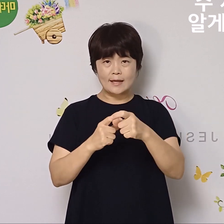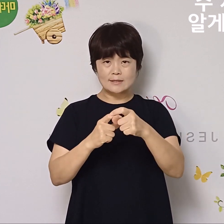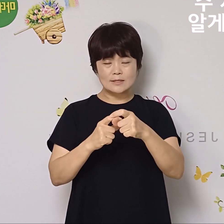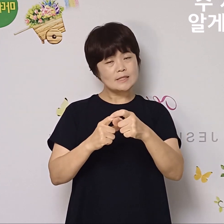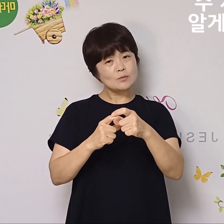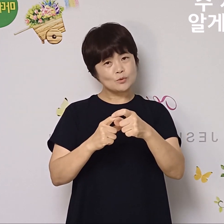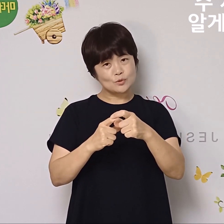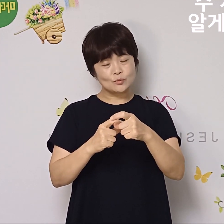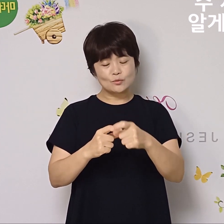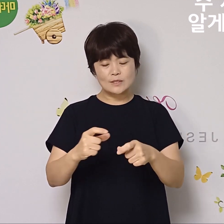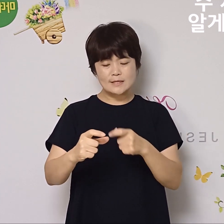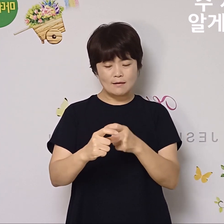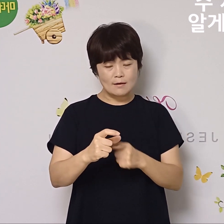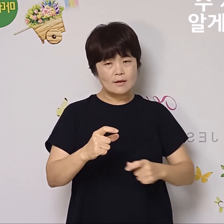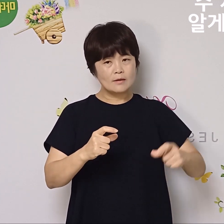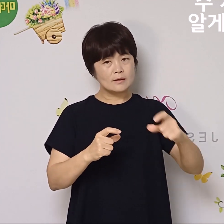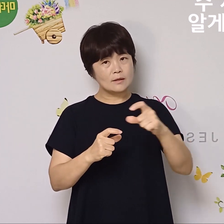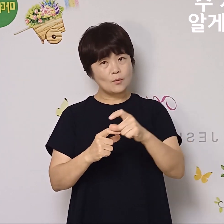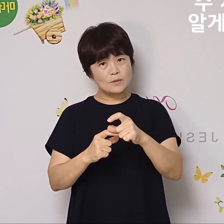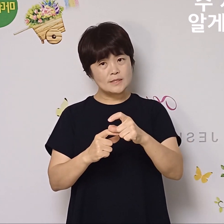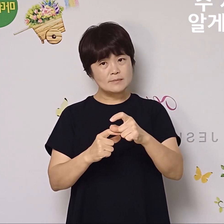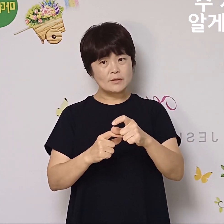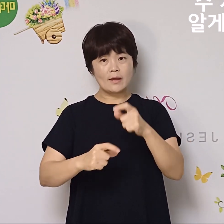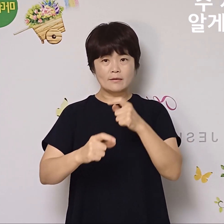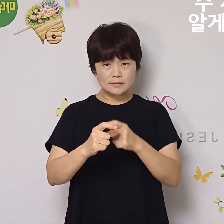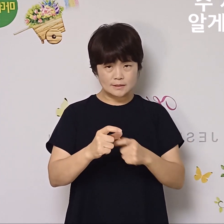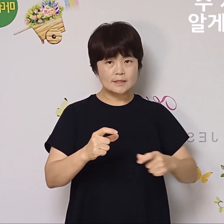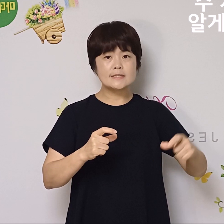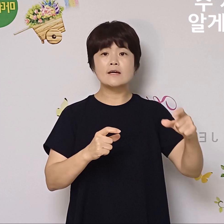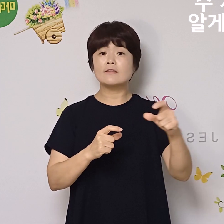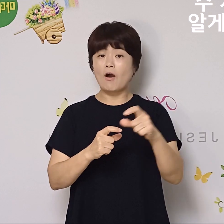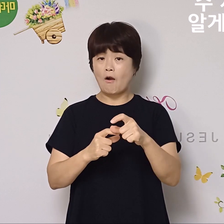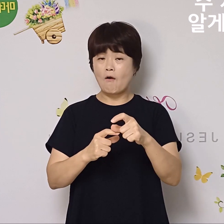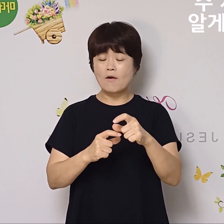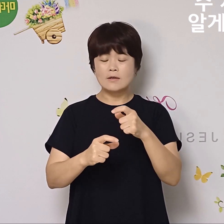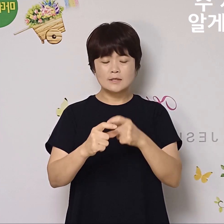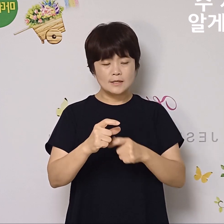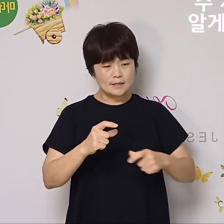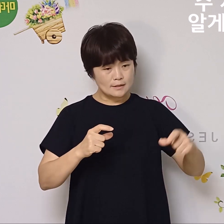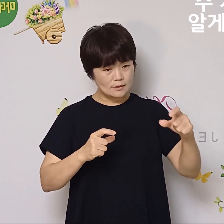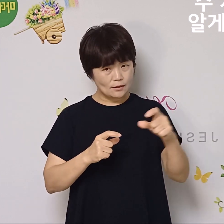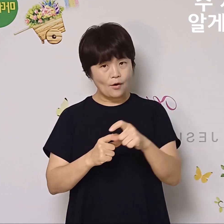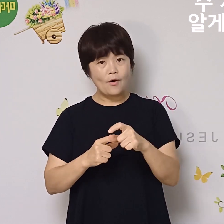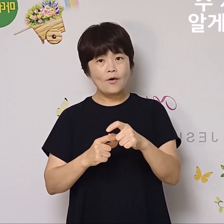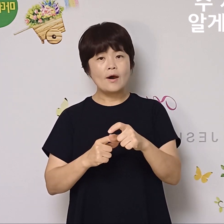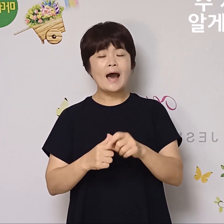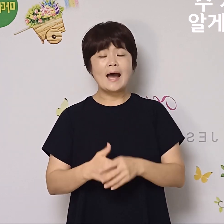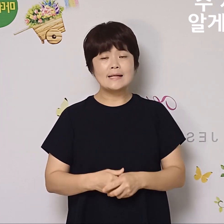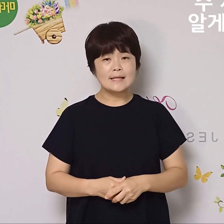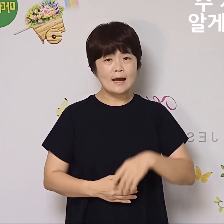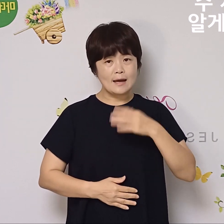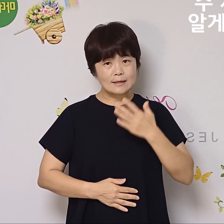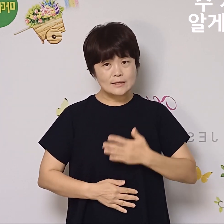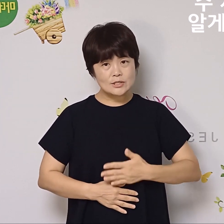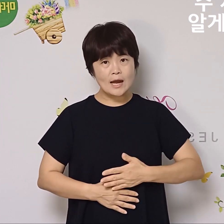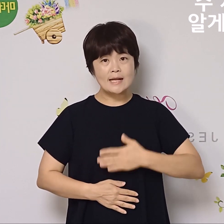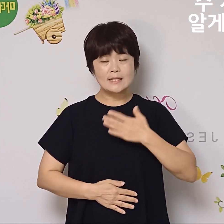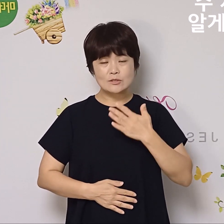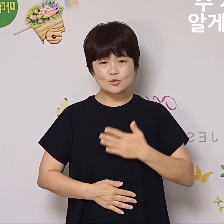대각선 45도 정도로 해서 이렇게 올리시면 돼요. 그래서 더 알다, 아까 했죠?